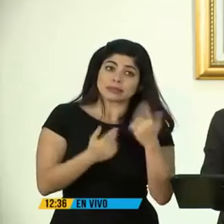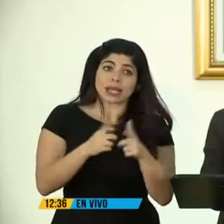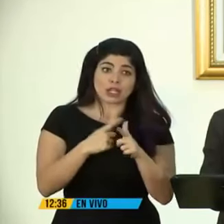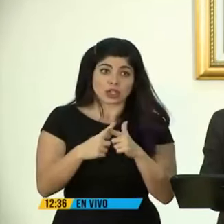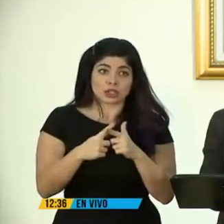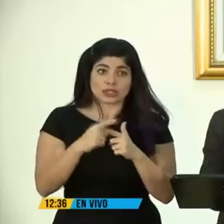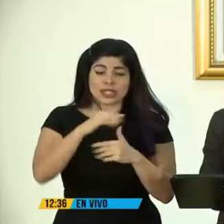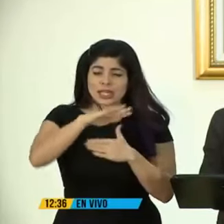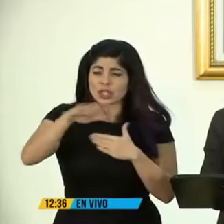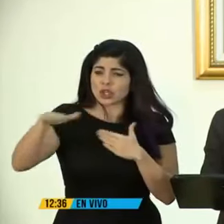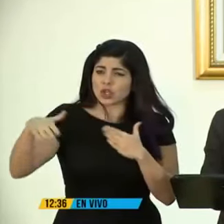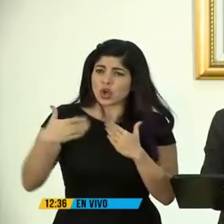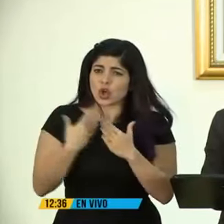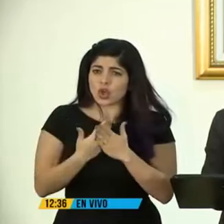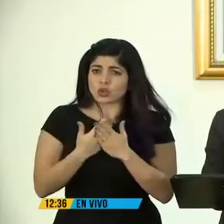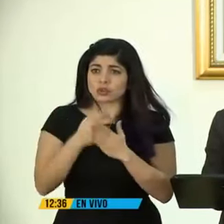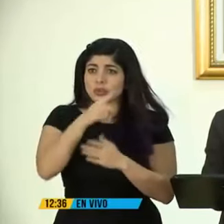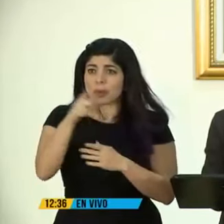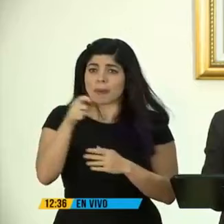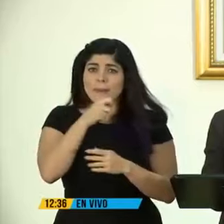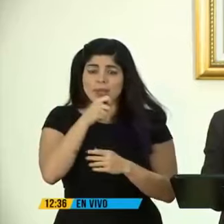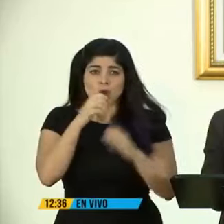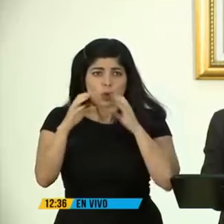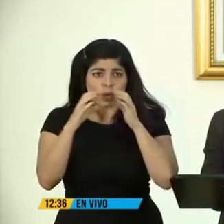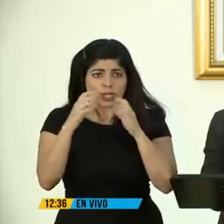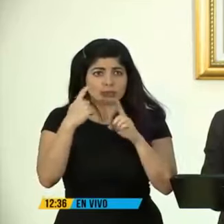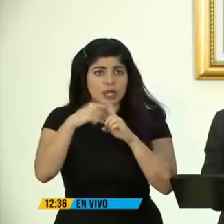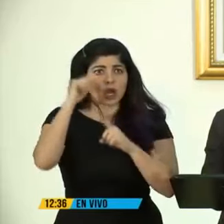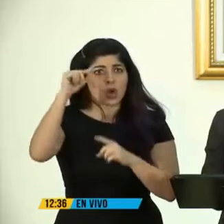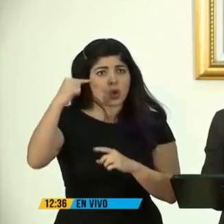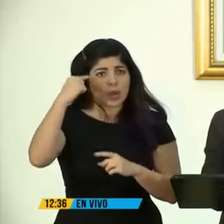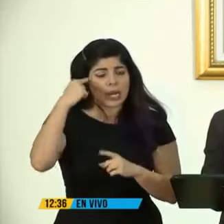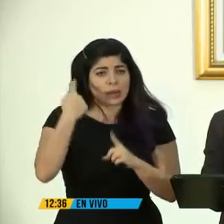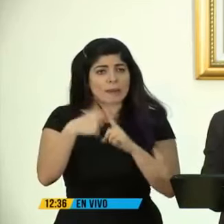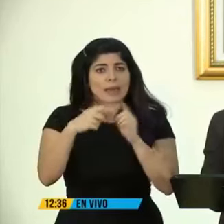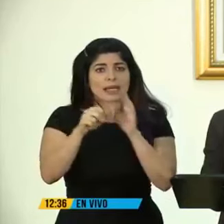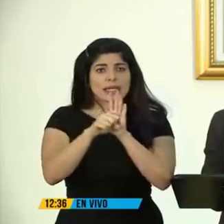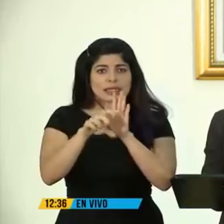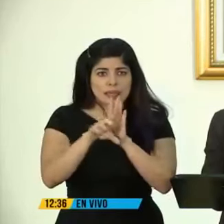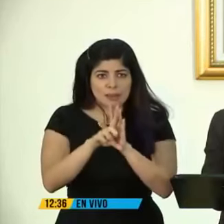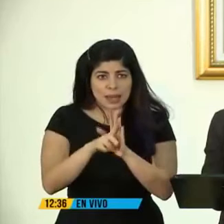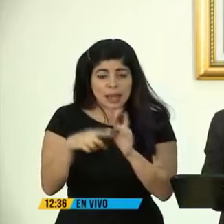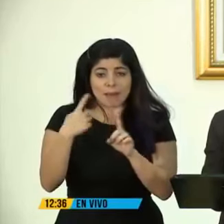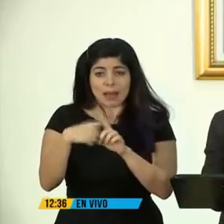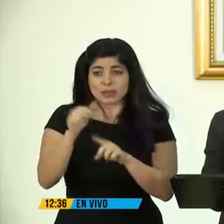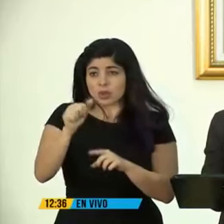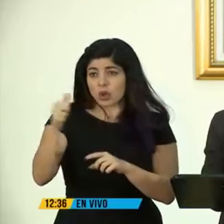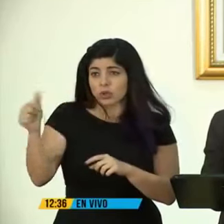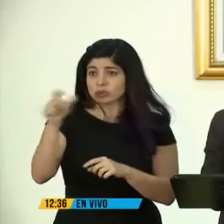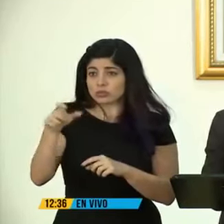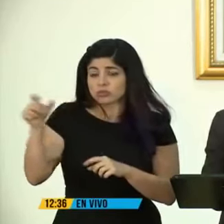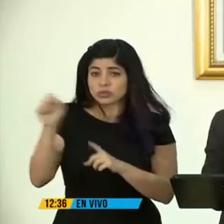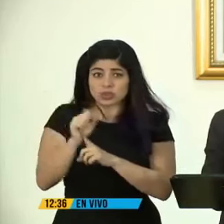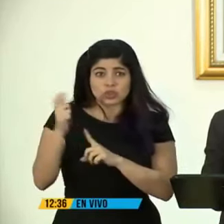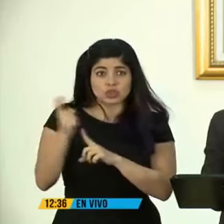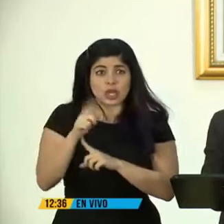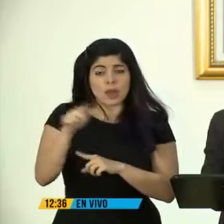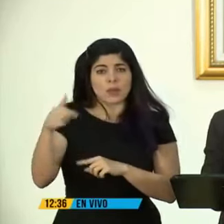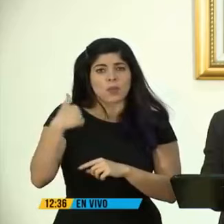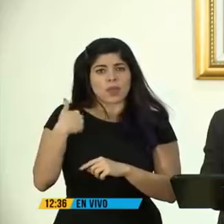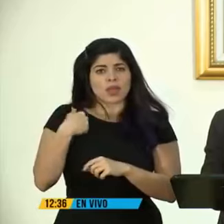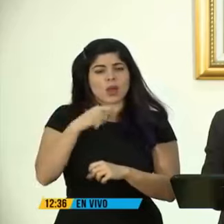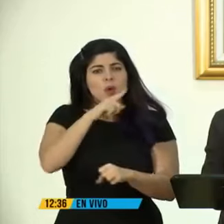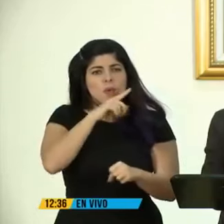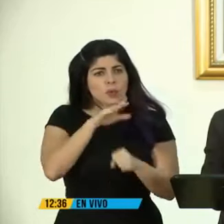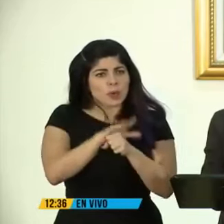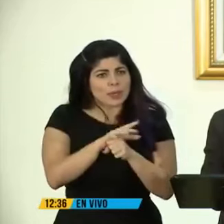que todos, medios de comunicación, el gobierno, la Asamblea Legislativa y los demás actores sociales tengamos un